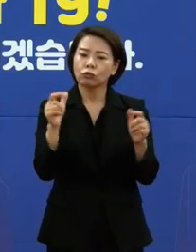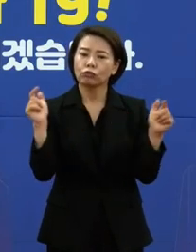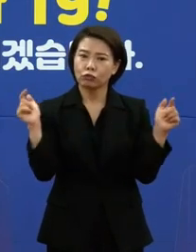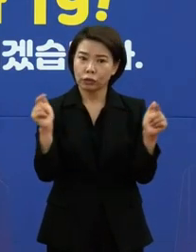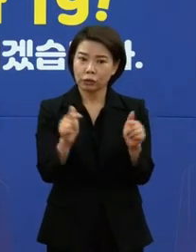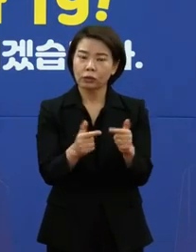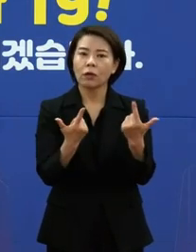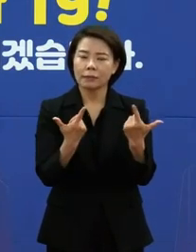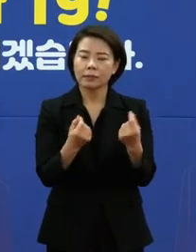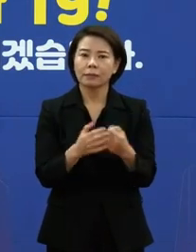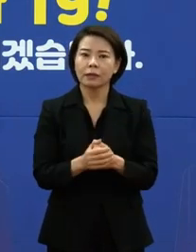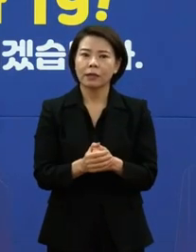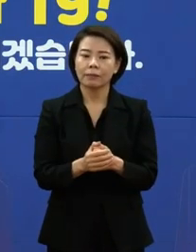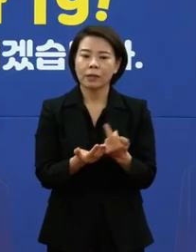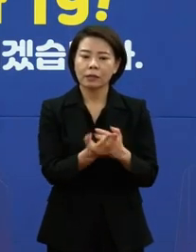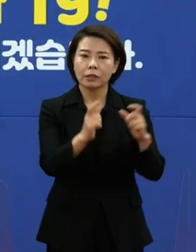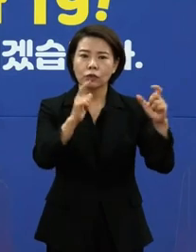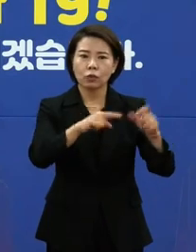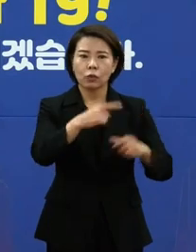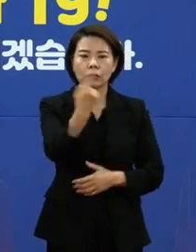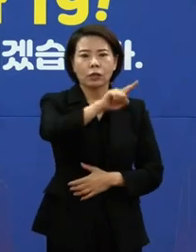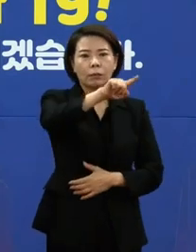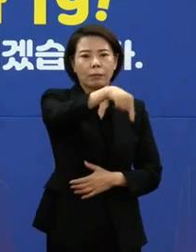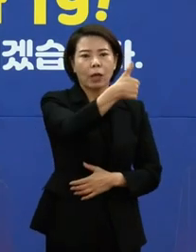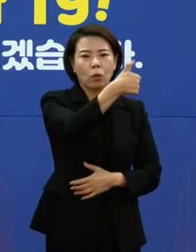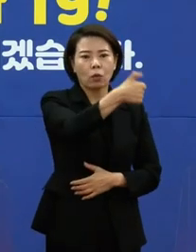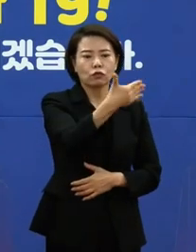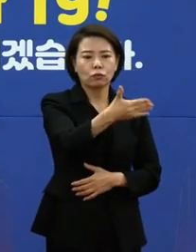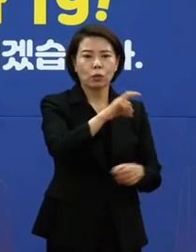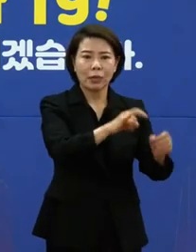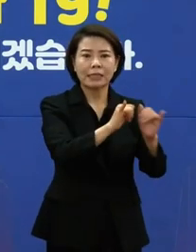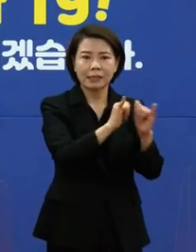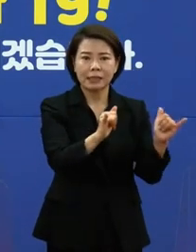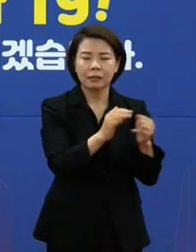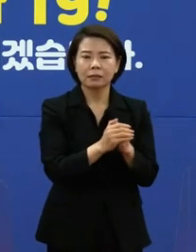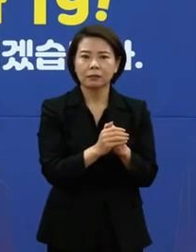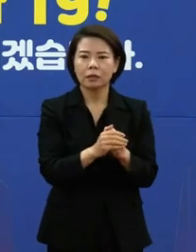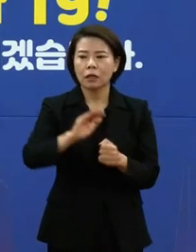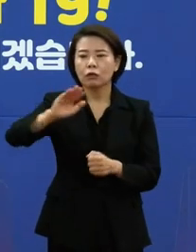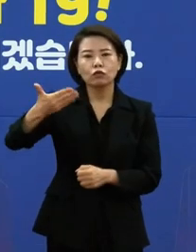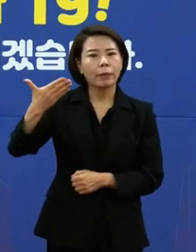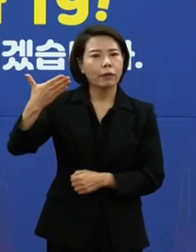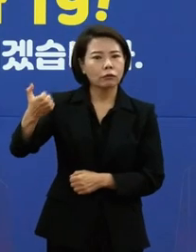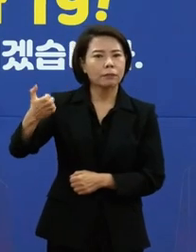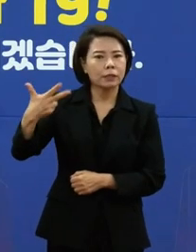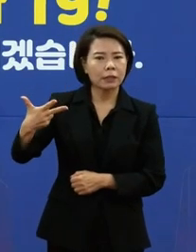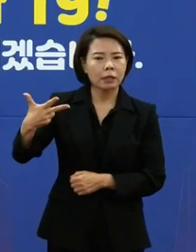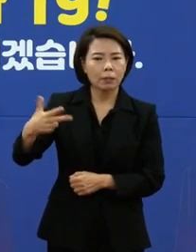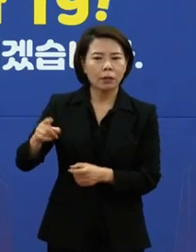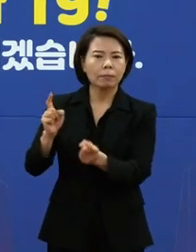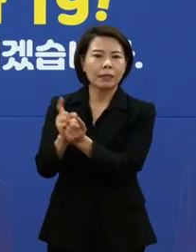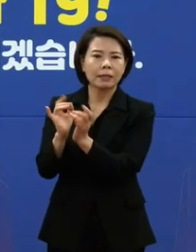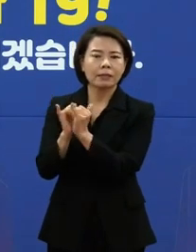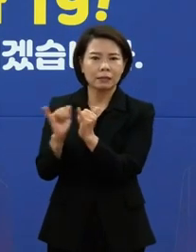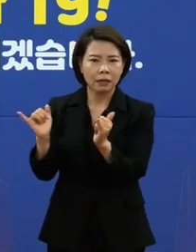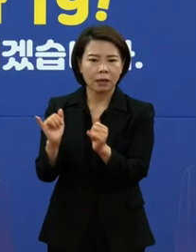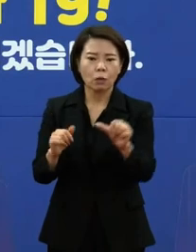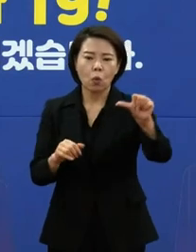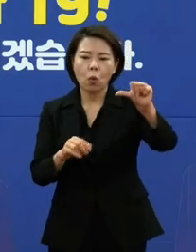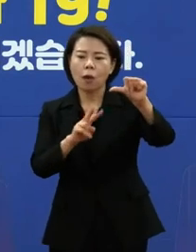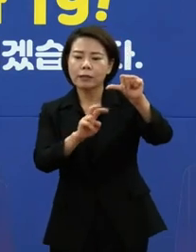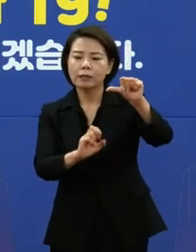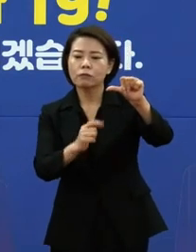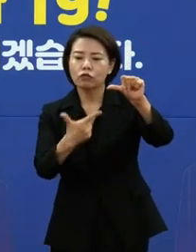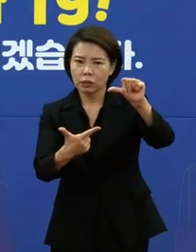보입니다. 제주 1159번 확진자는 997번 확진자의 접촉자로 5월